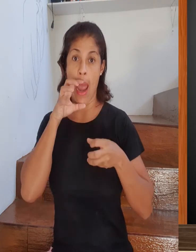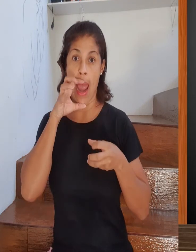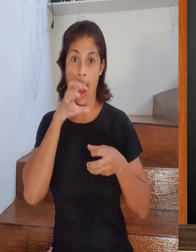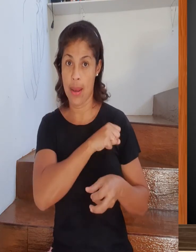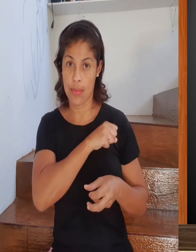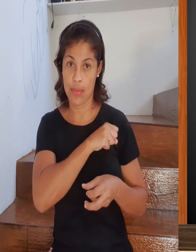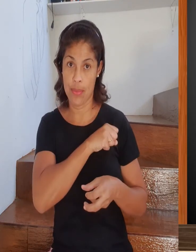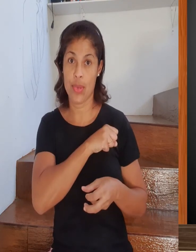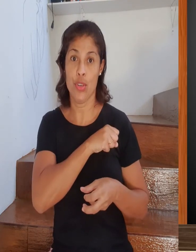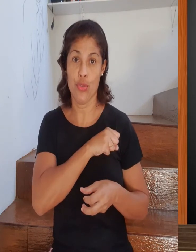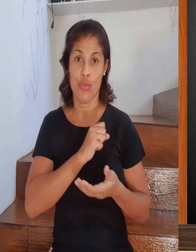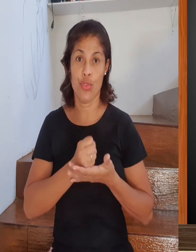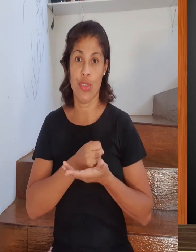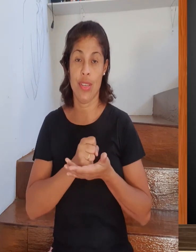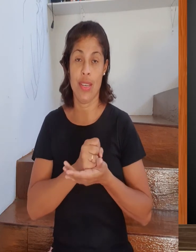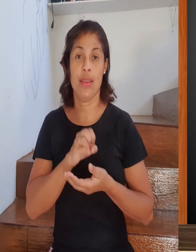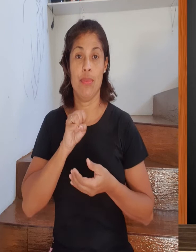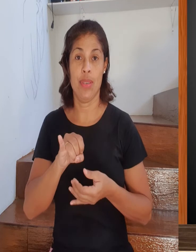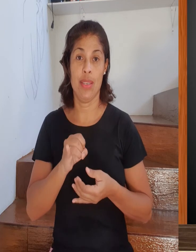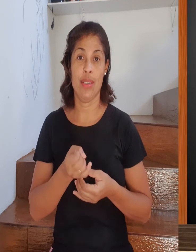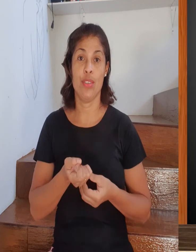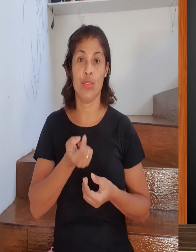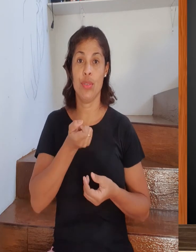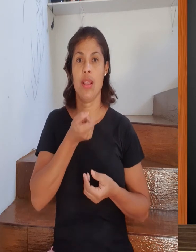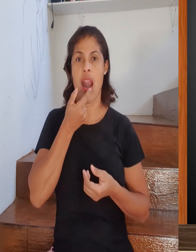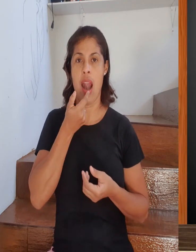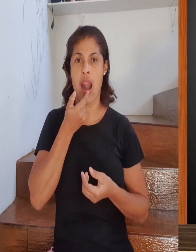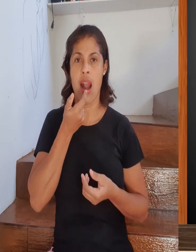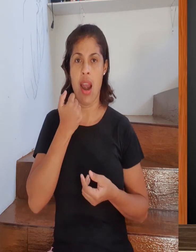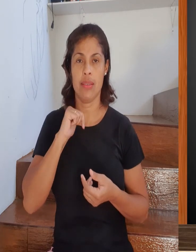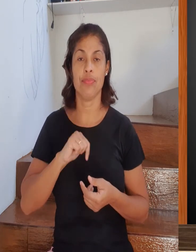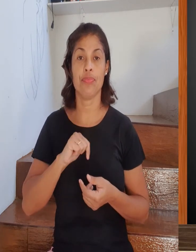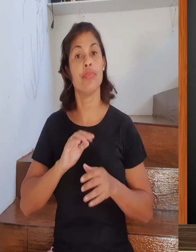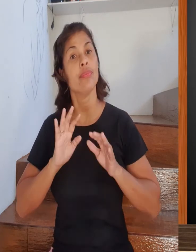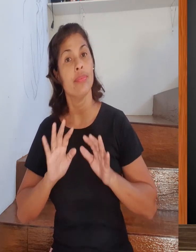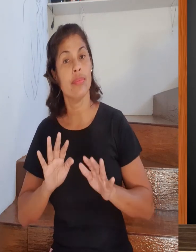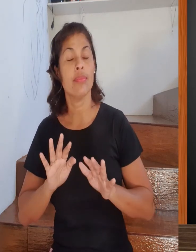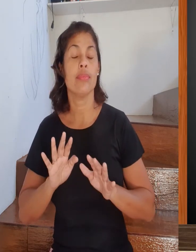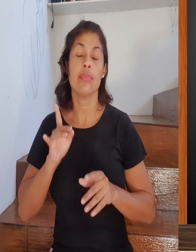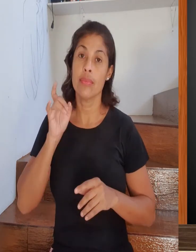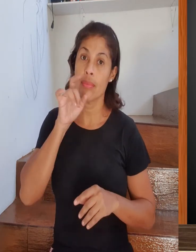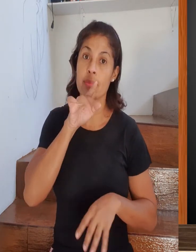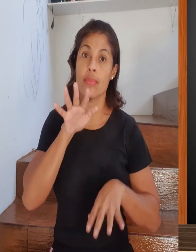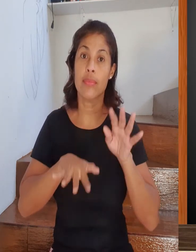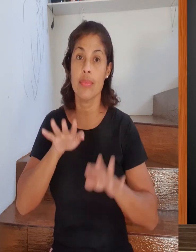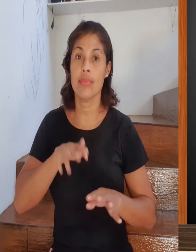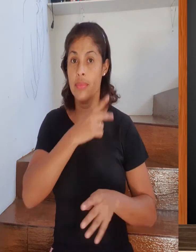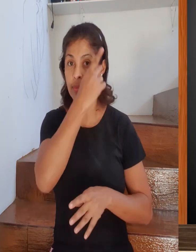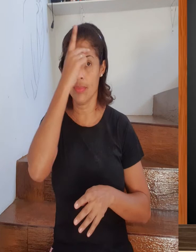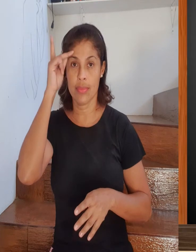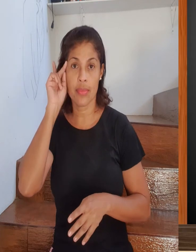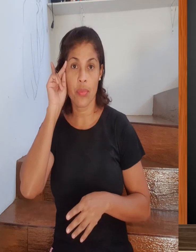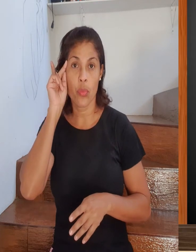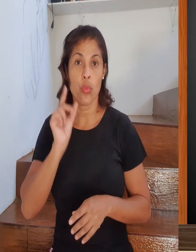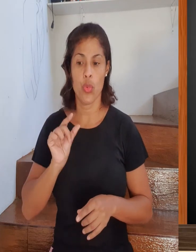absorção muito rápida de fármacos quando administrados por via sublingual. Entretanto, é muito difícil